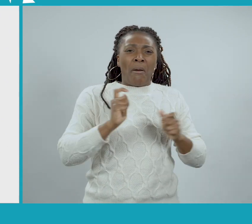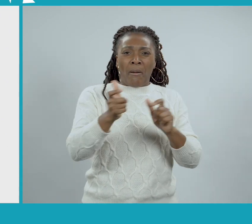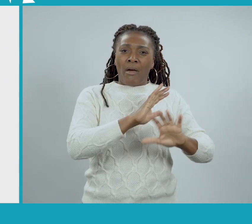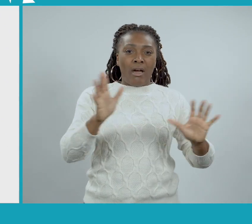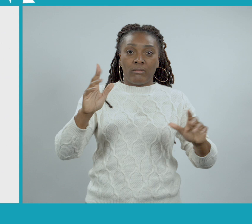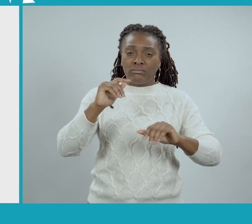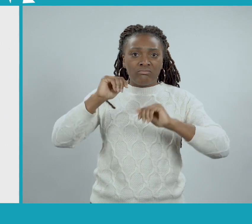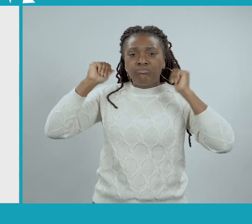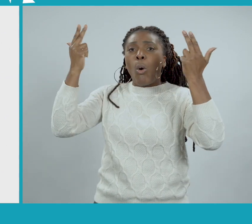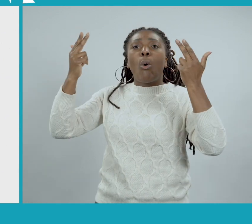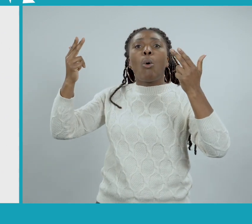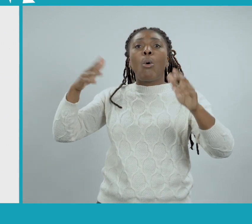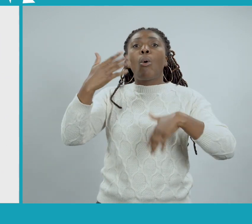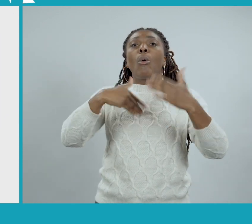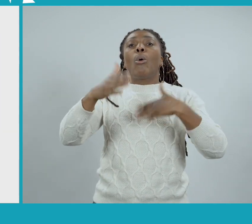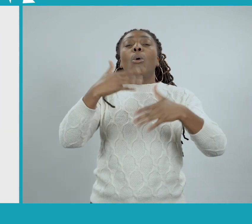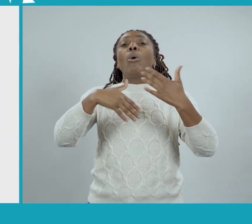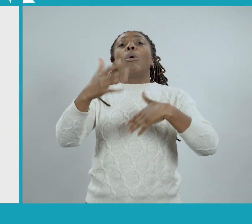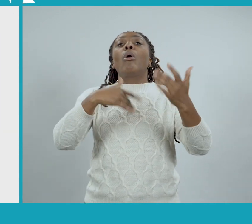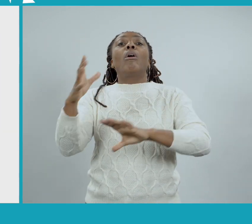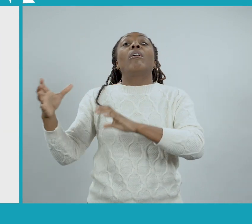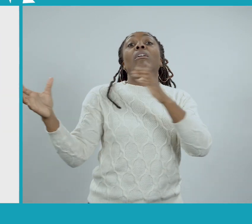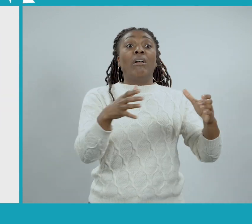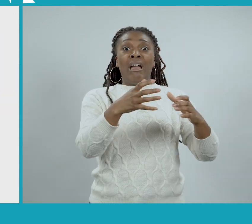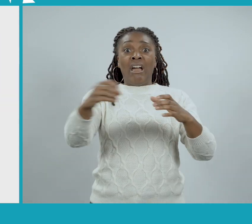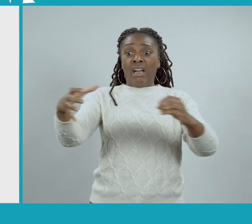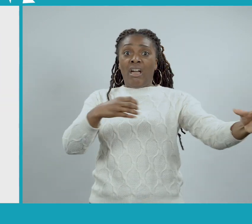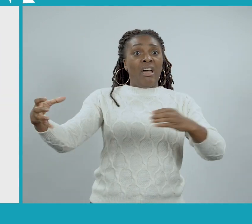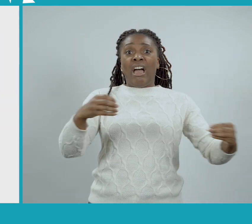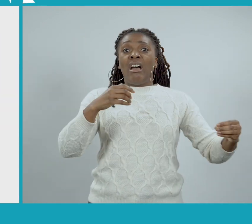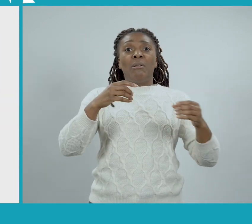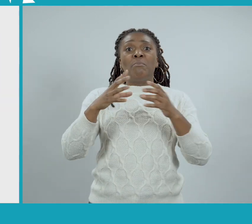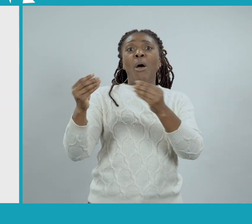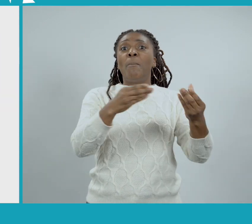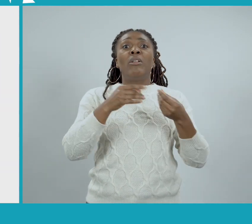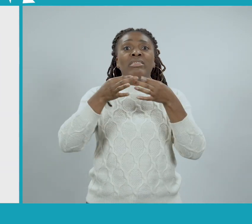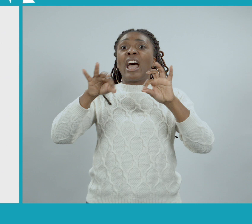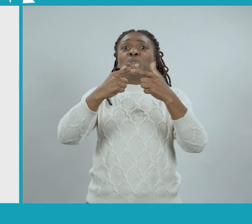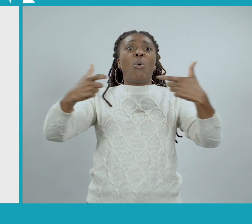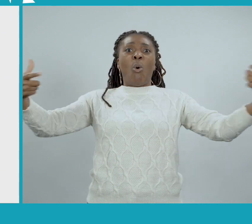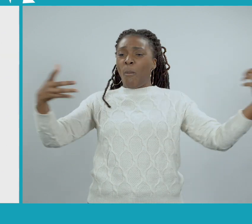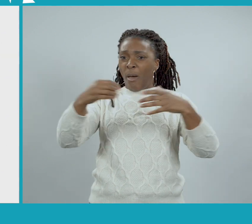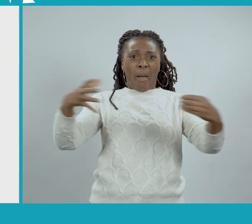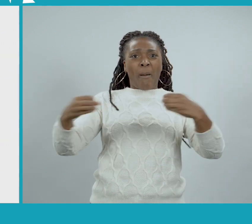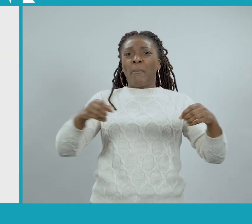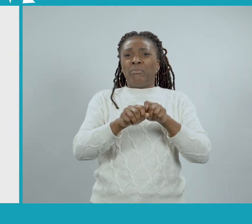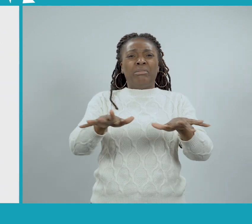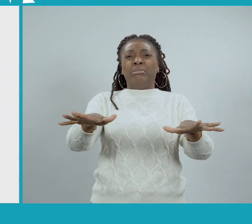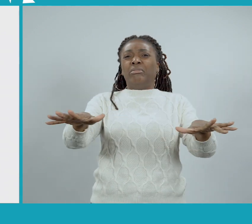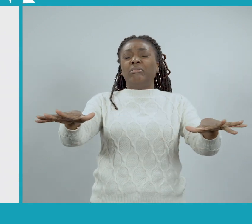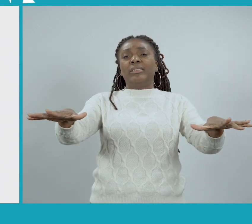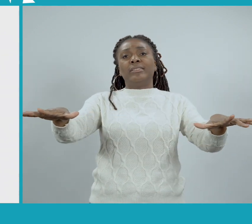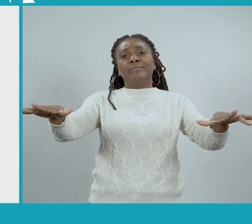les conduit à l'exil et ils se retrouvent dispersés parmi les nations. C'est dans cette